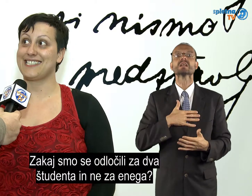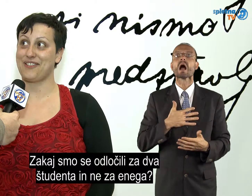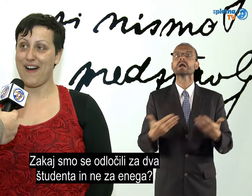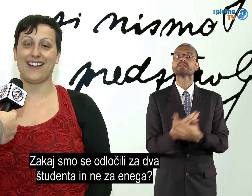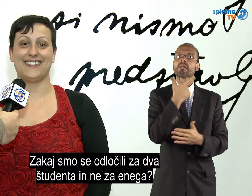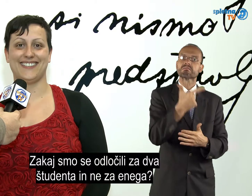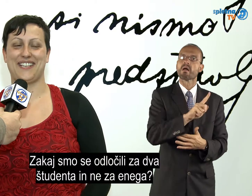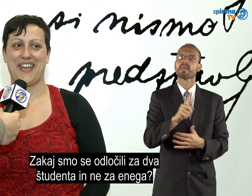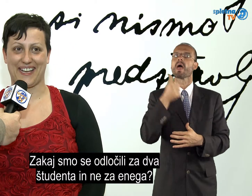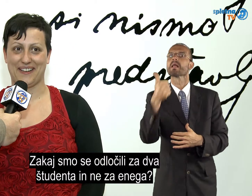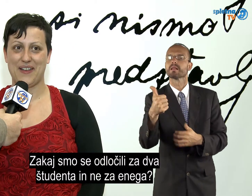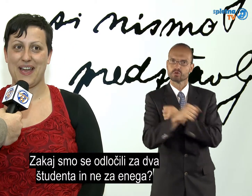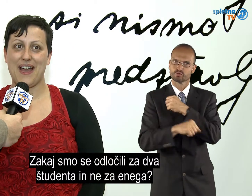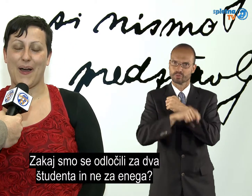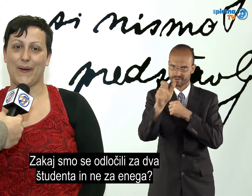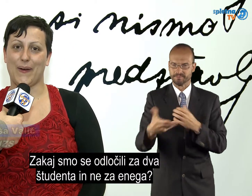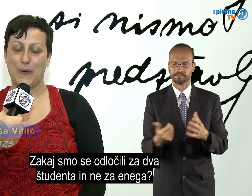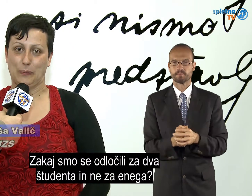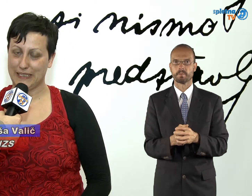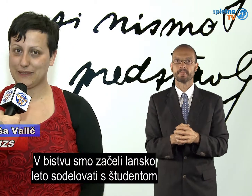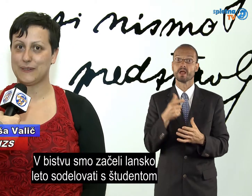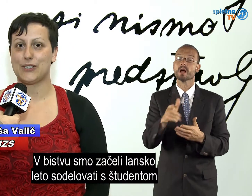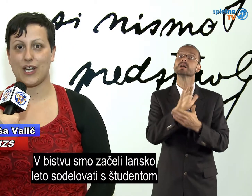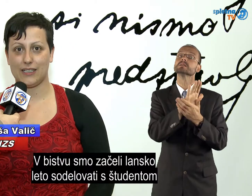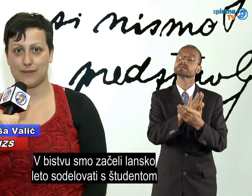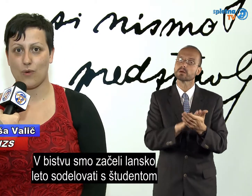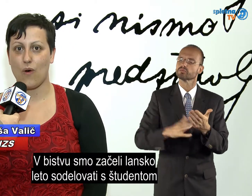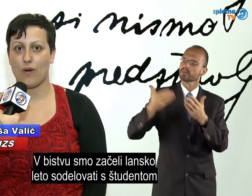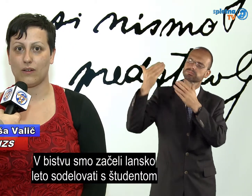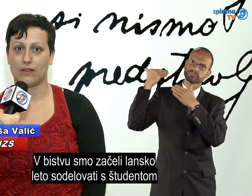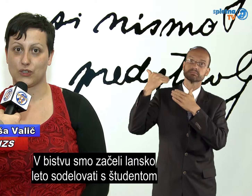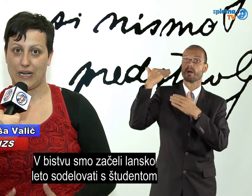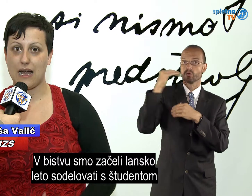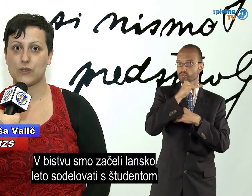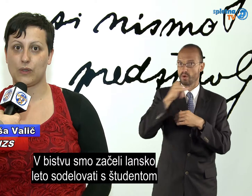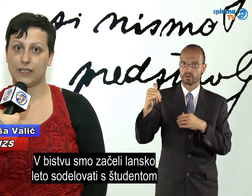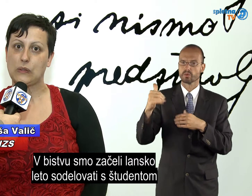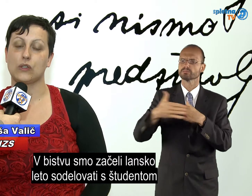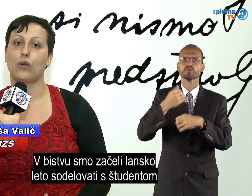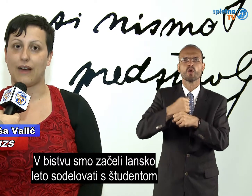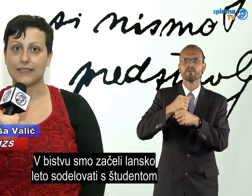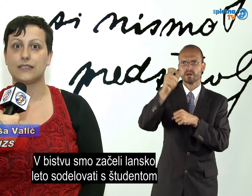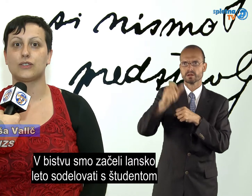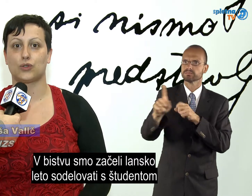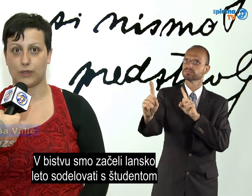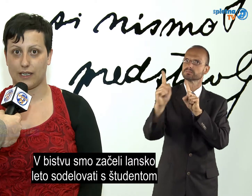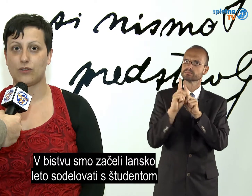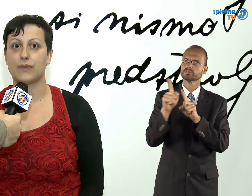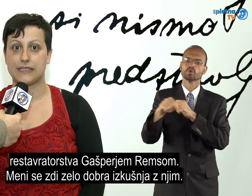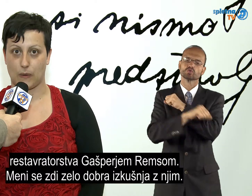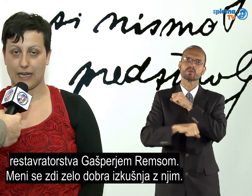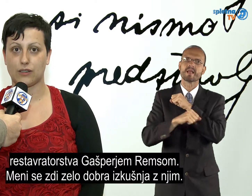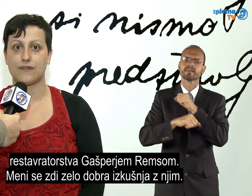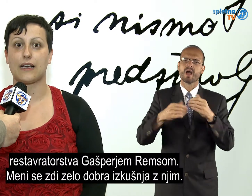Zakaj za dva in ne za enega? V bistvu začeli smo že lansko leto sodelovati s